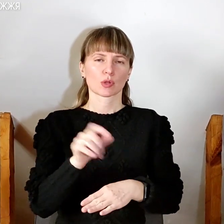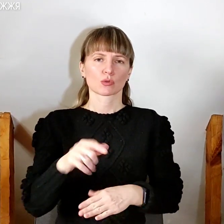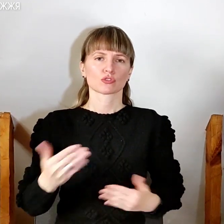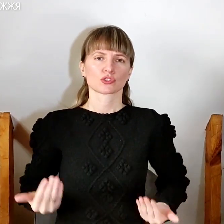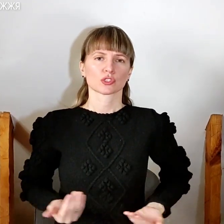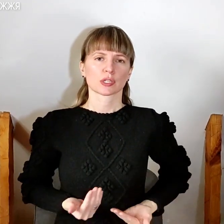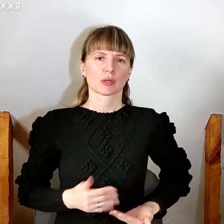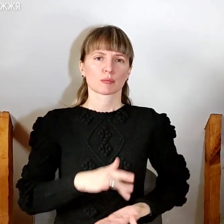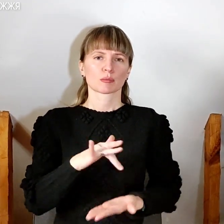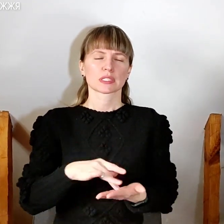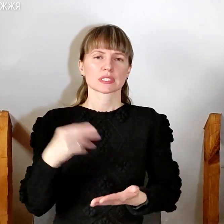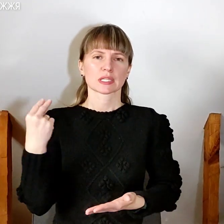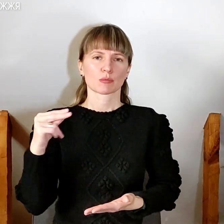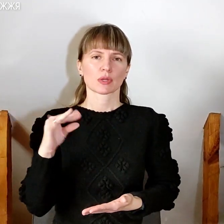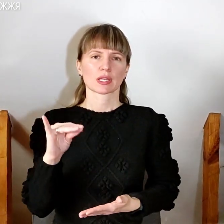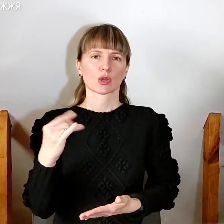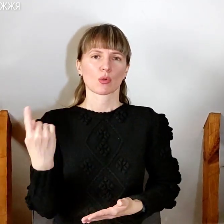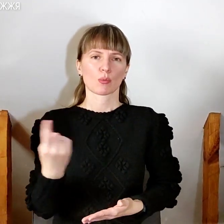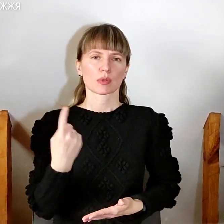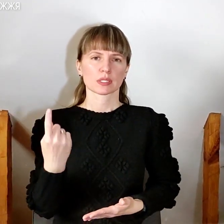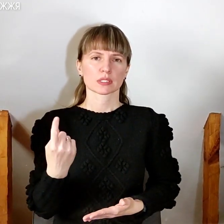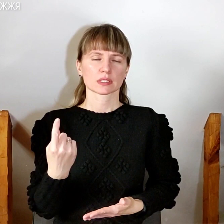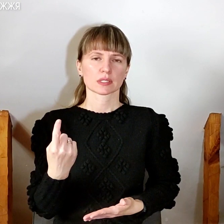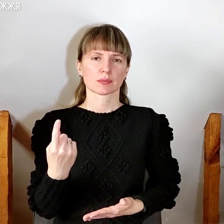мешканцям міста Запоріжжя та області.